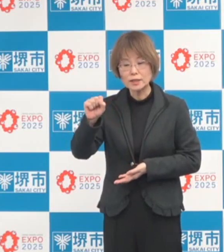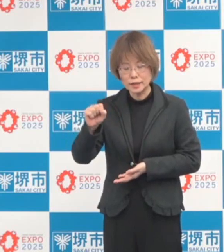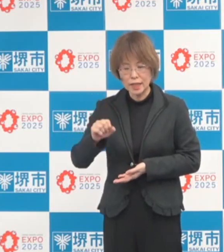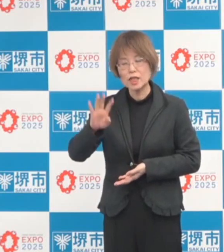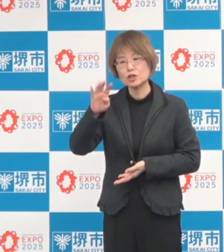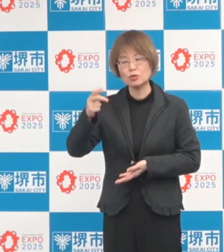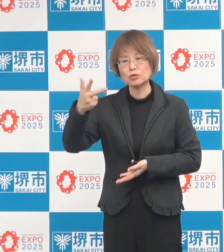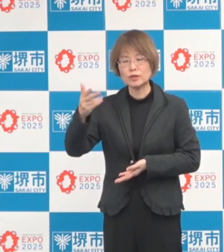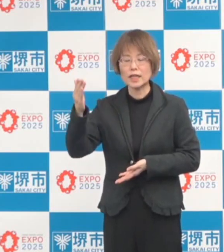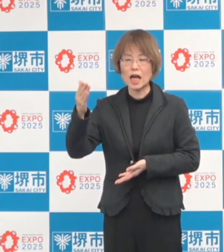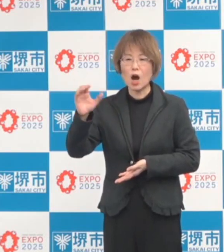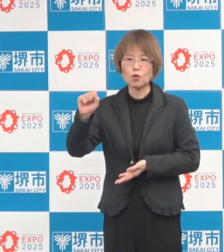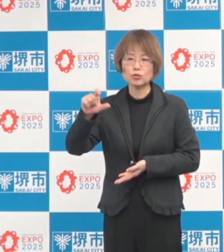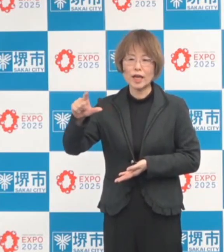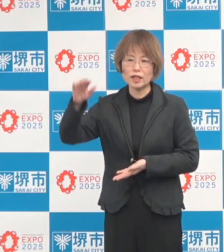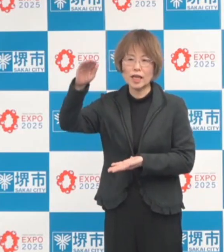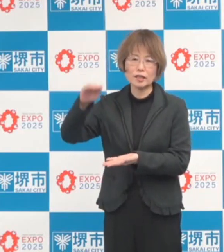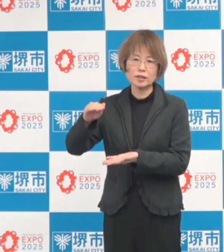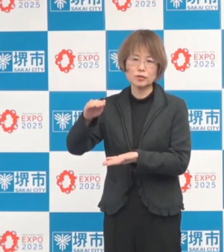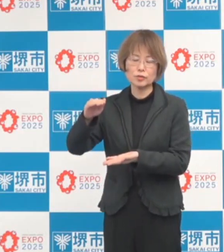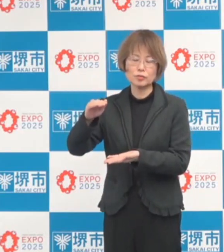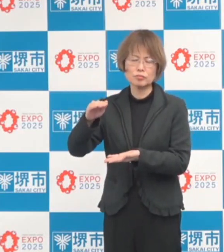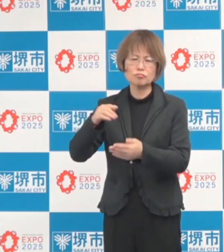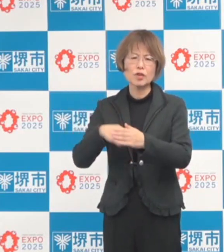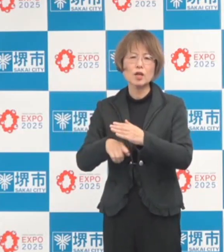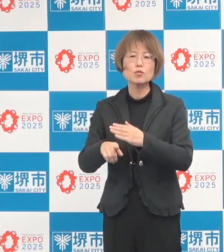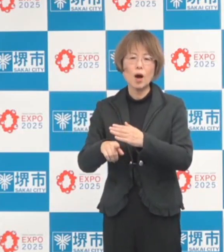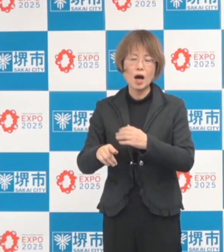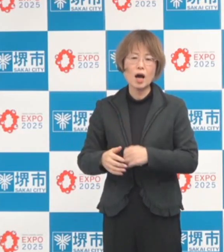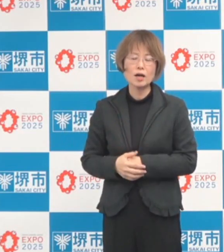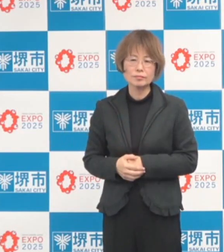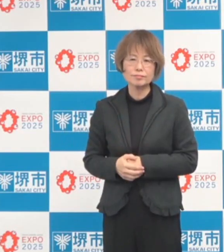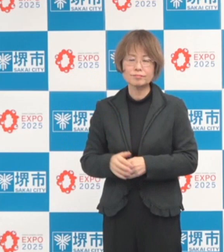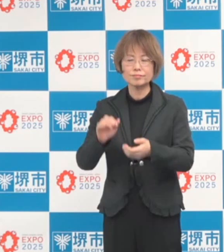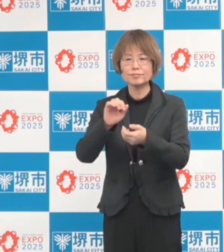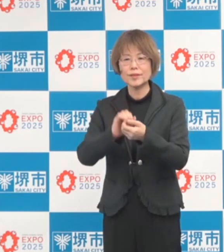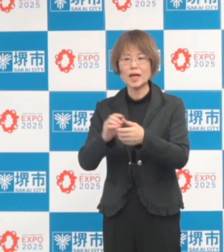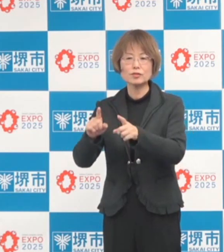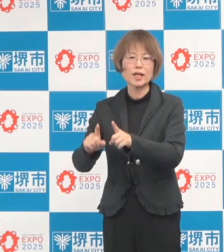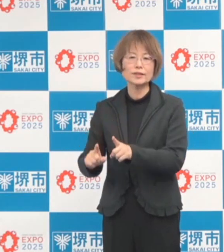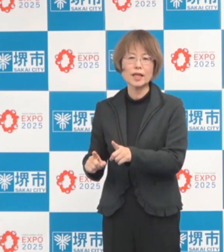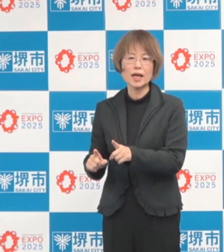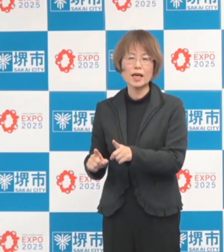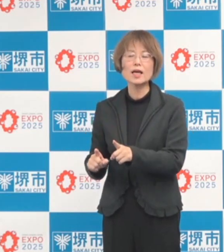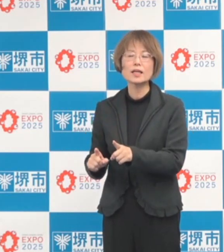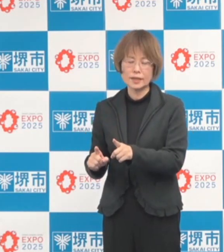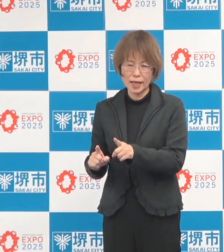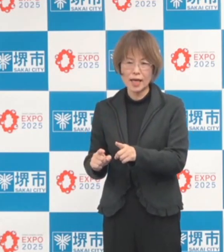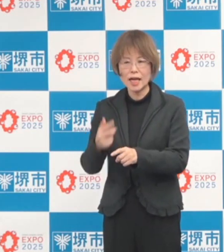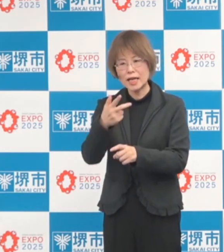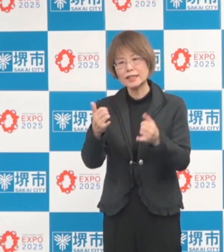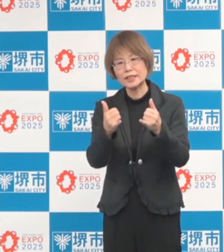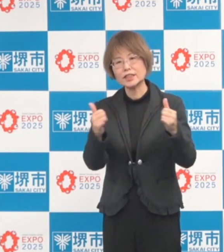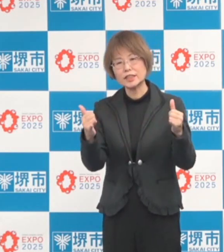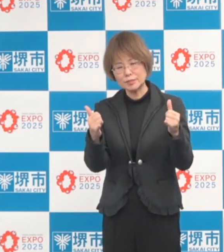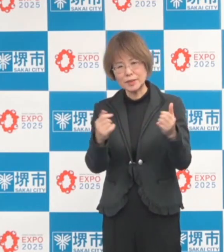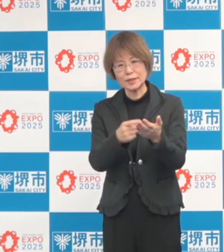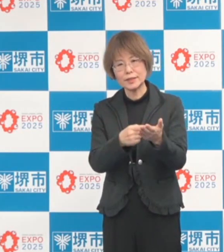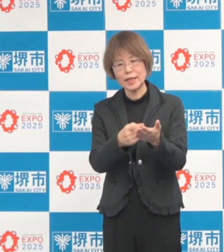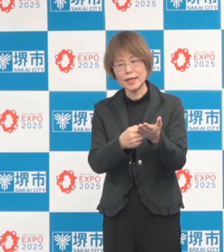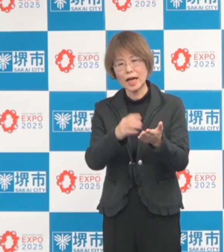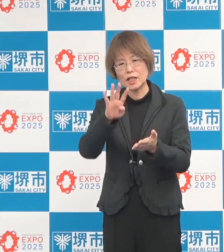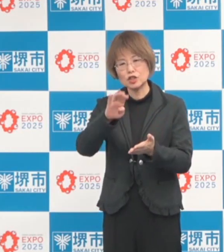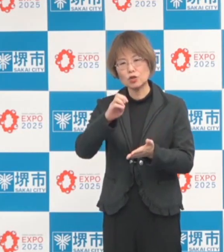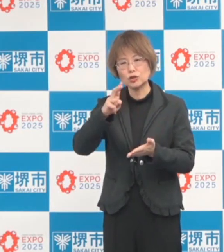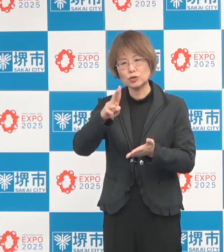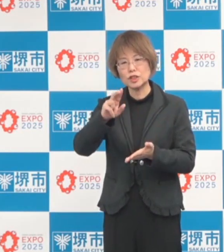億円減少しております。主な要因としましては、定額減税の影響等で個人市民税が42